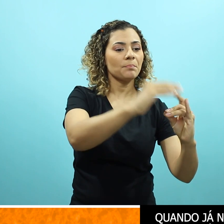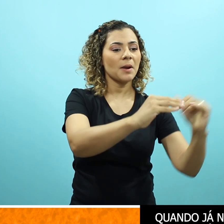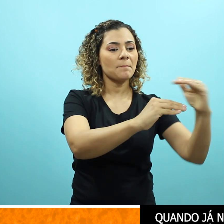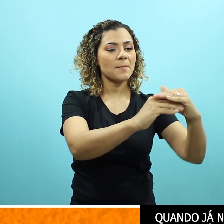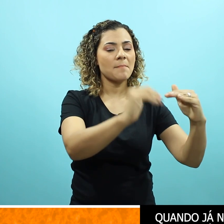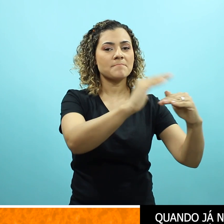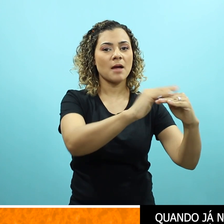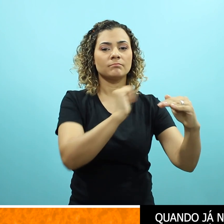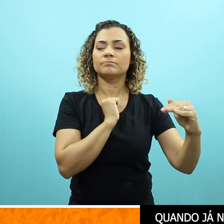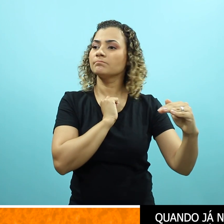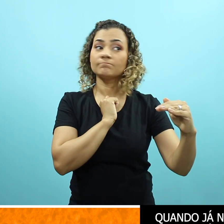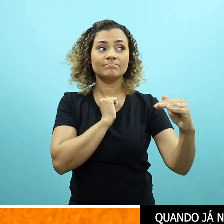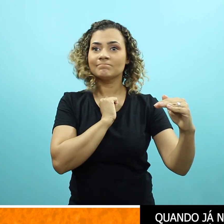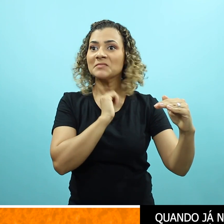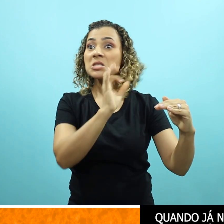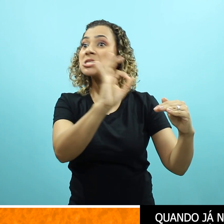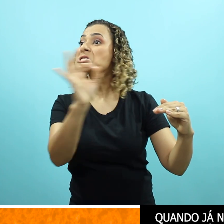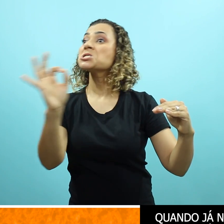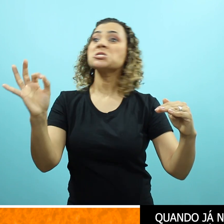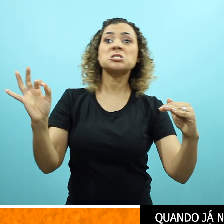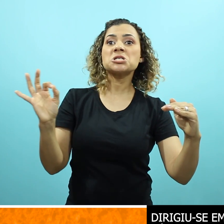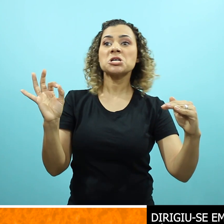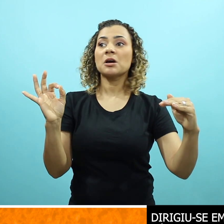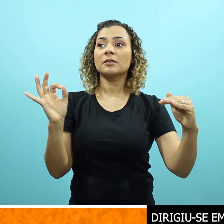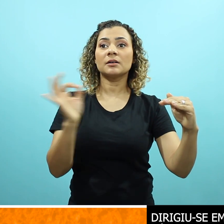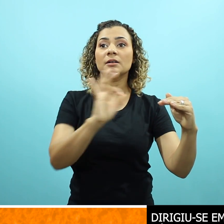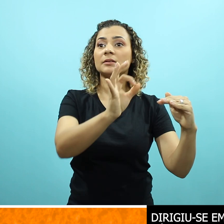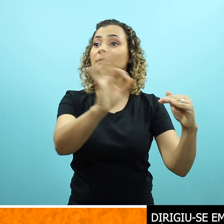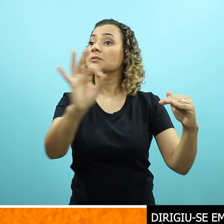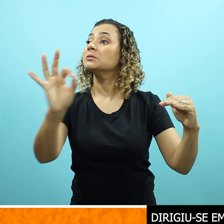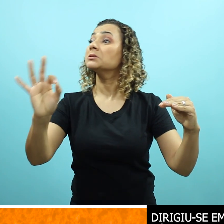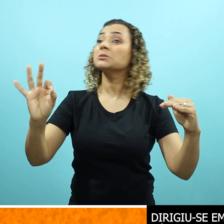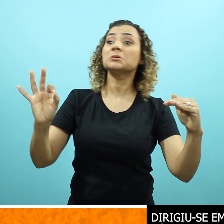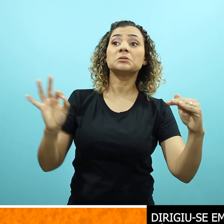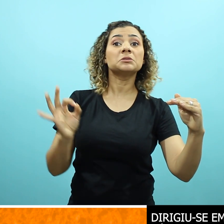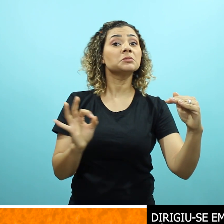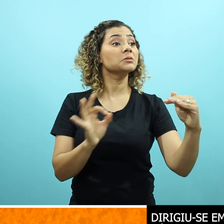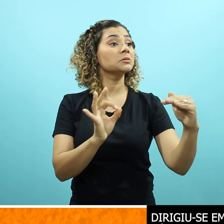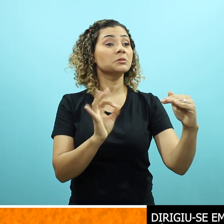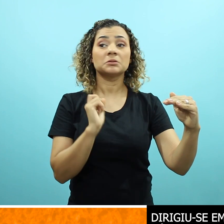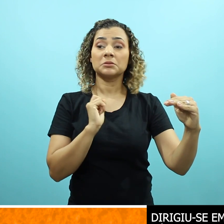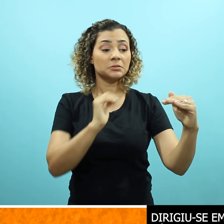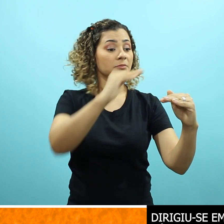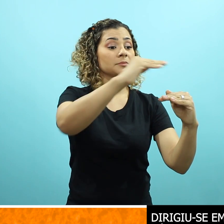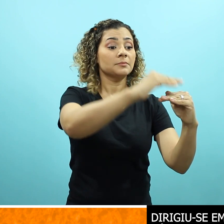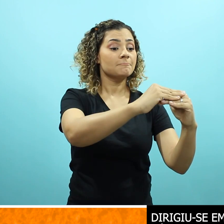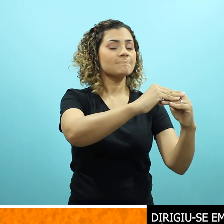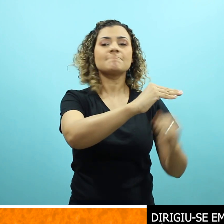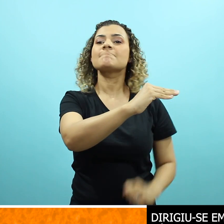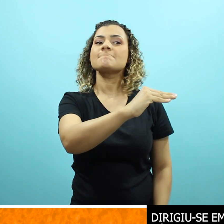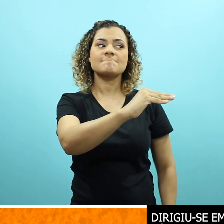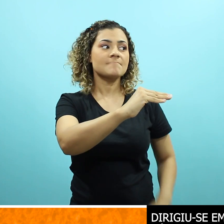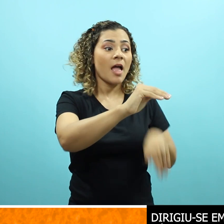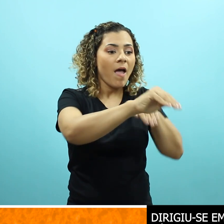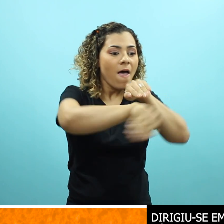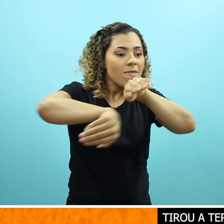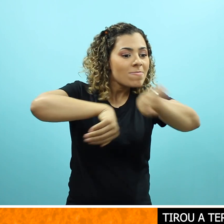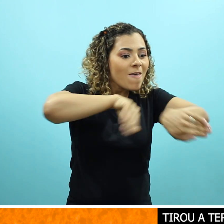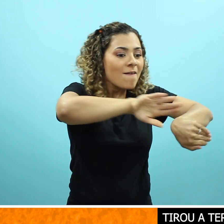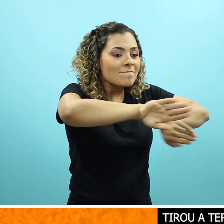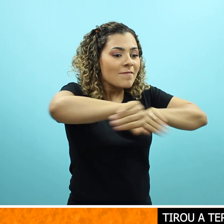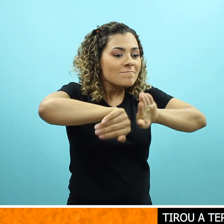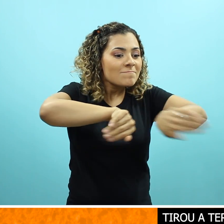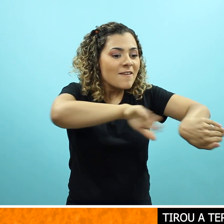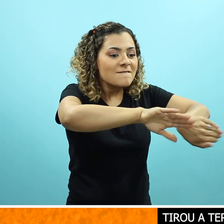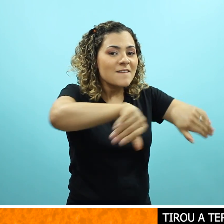Quando já não havia mais ninguém por perto, dirigiu-se em silêncio à tumba escolhida.